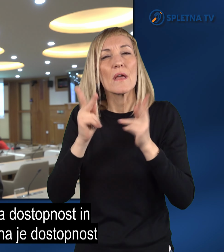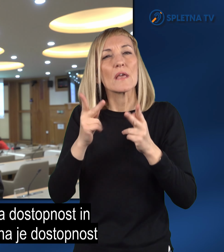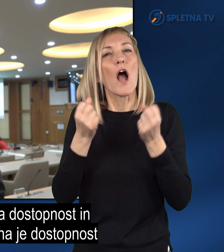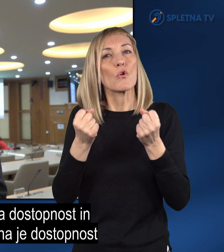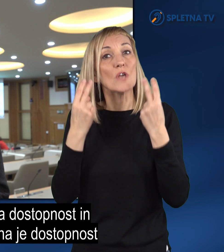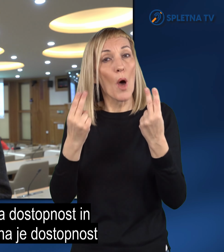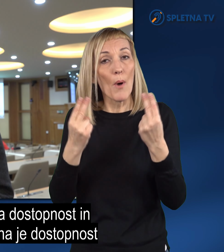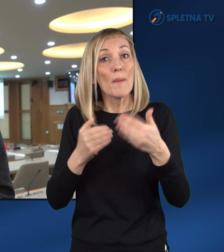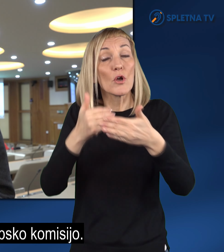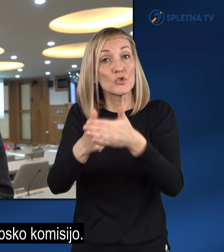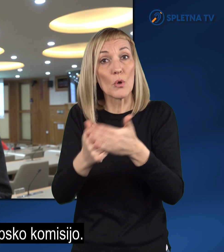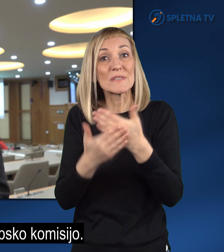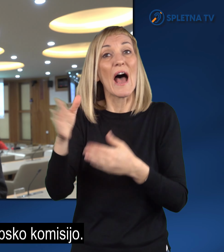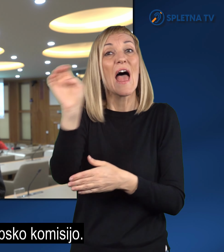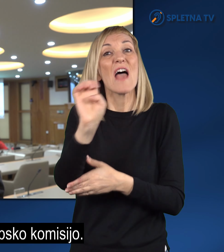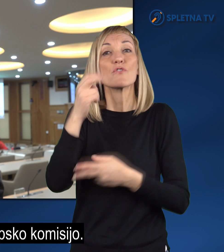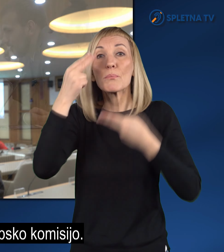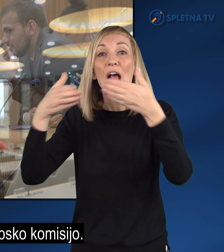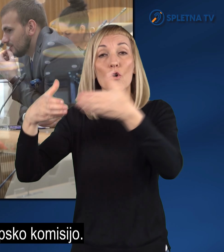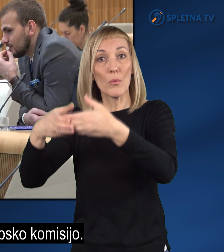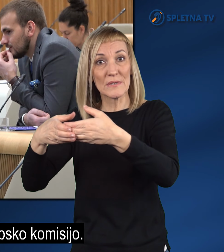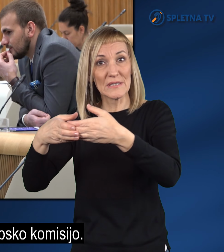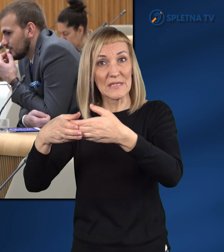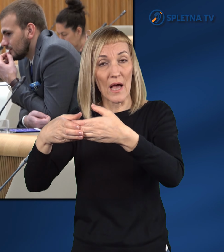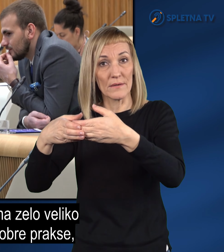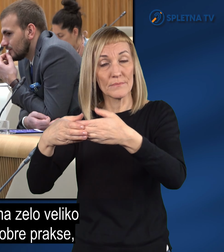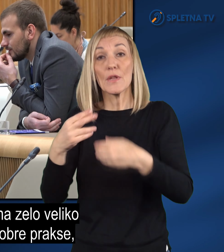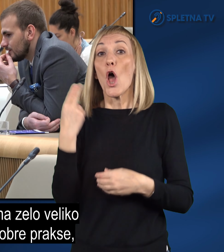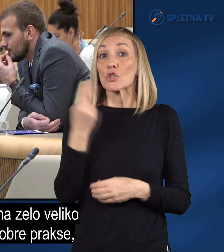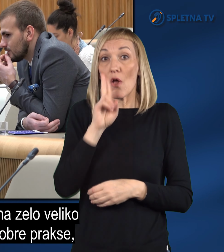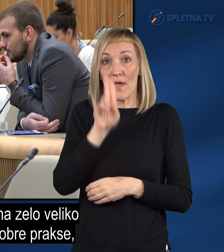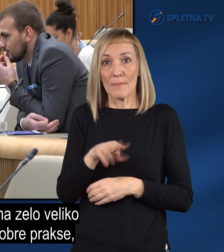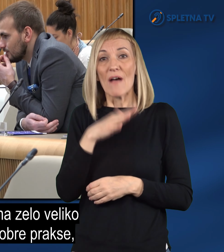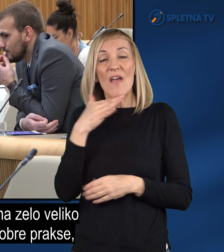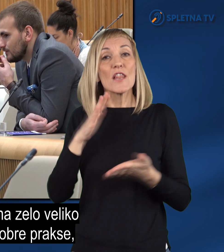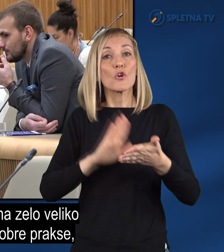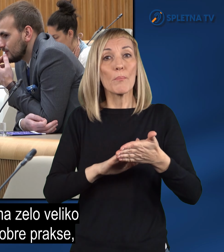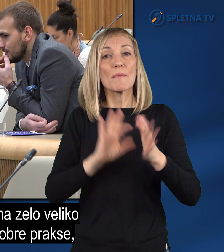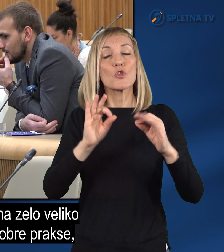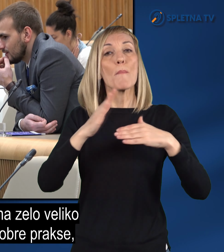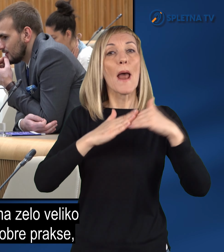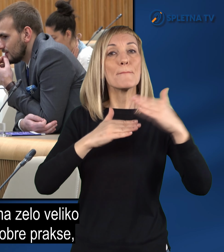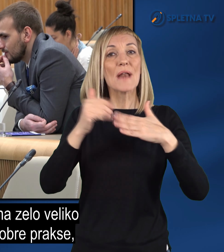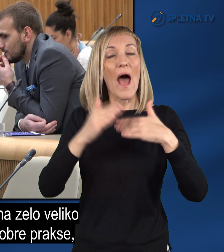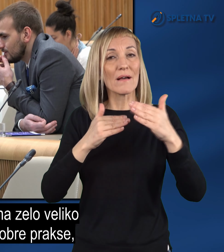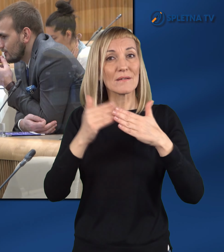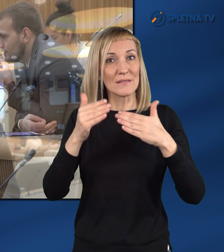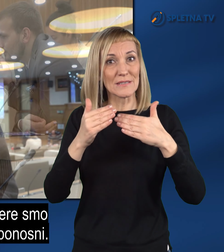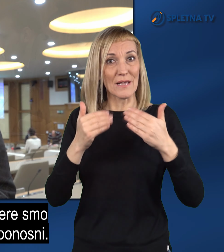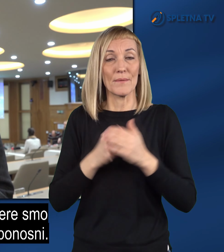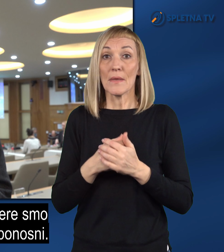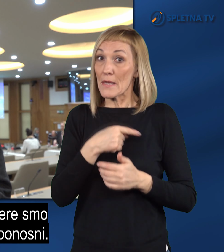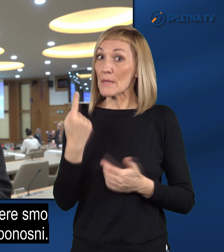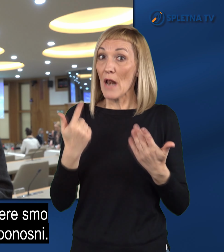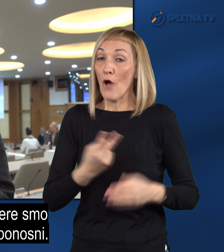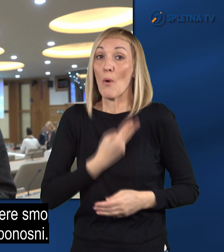kako pomembna je dostopnost tudi za Evropsko komisijo. Slovenija ima zelo veliko primerov dobre prakse,